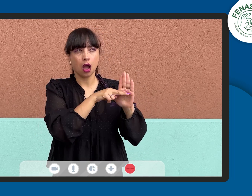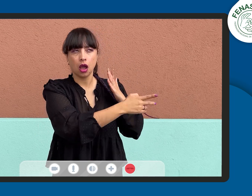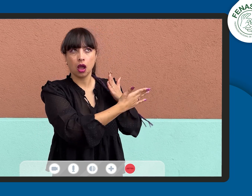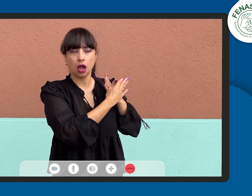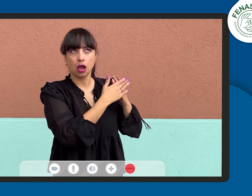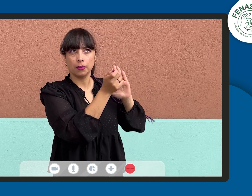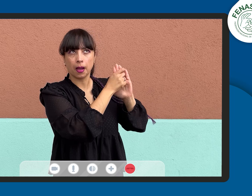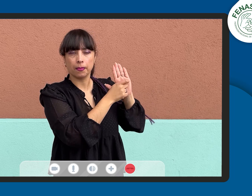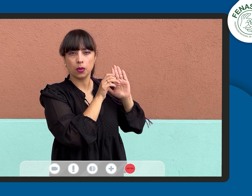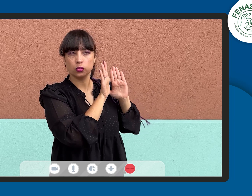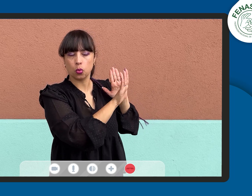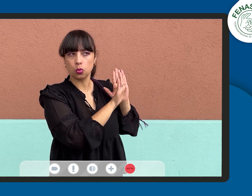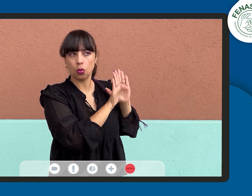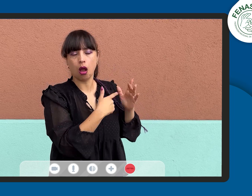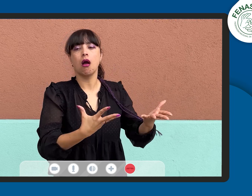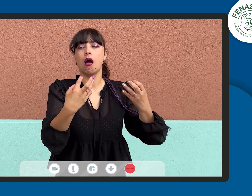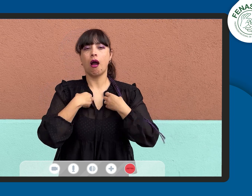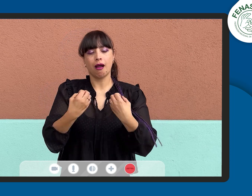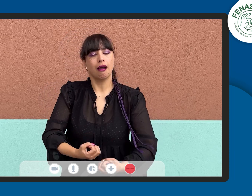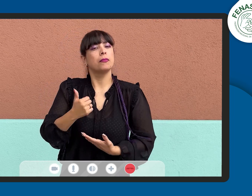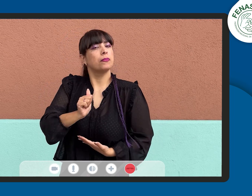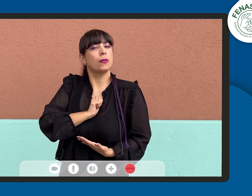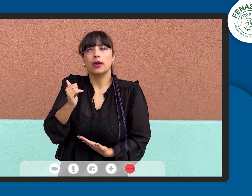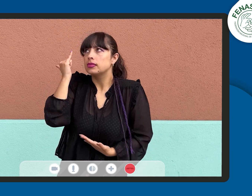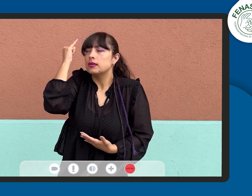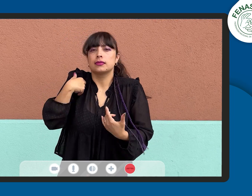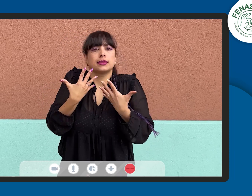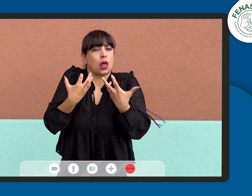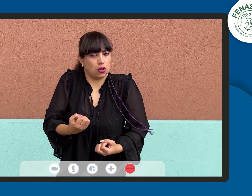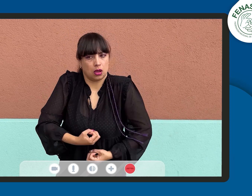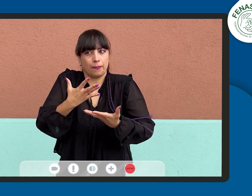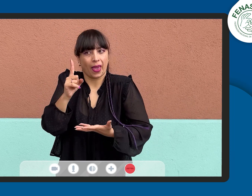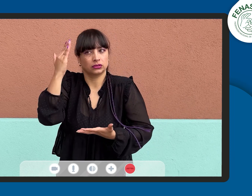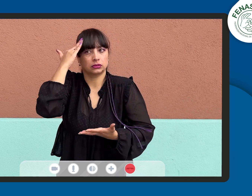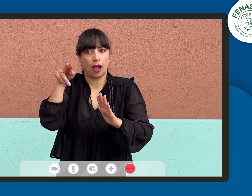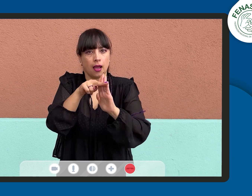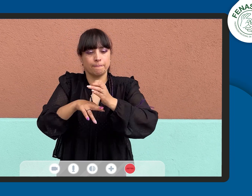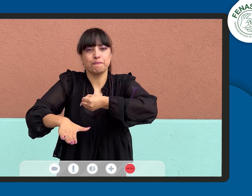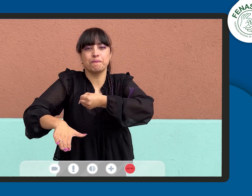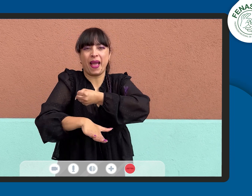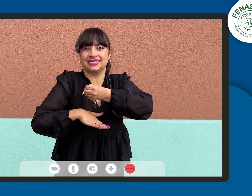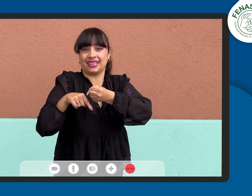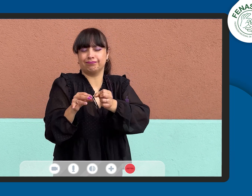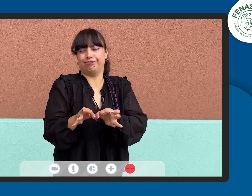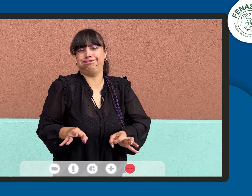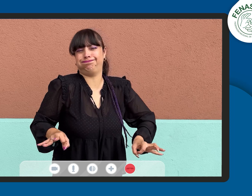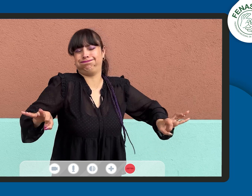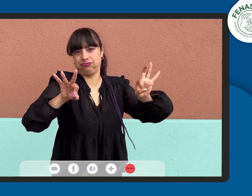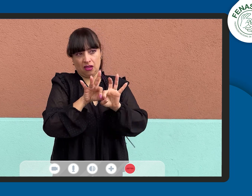teniendo en cuenta esos parámetros previamente adquiridos. Para ello es muy importante conocer las normas básicas.